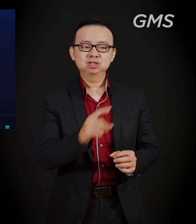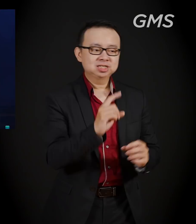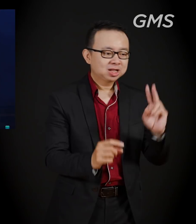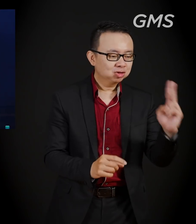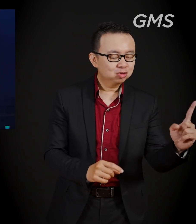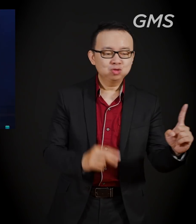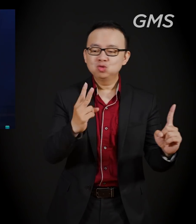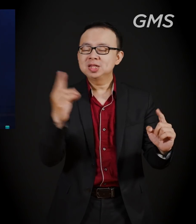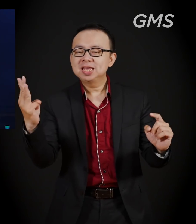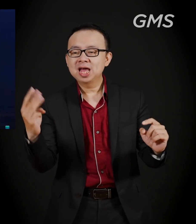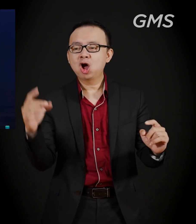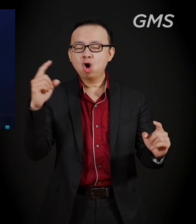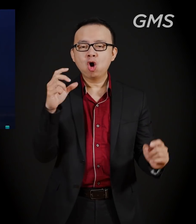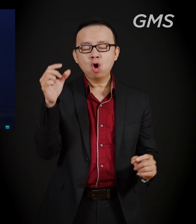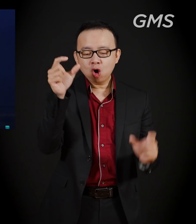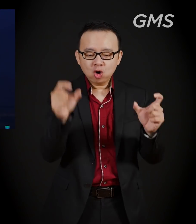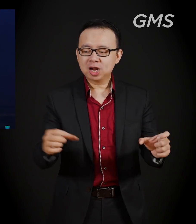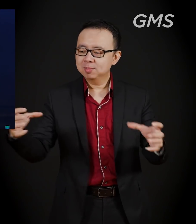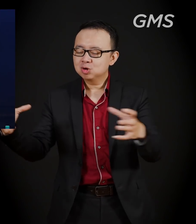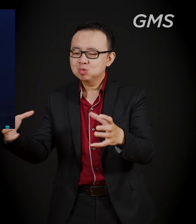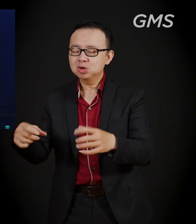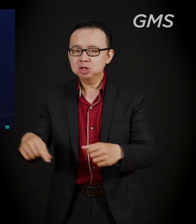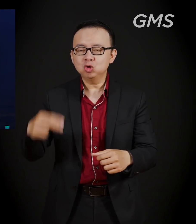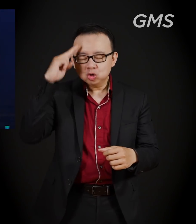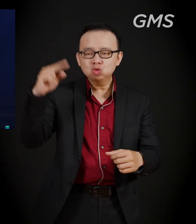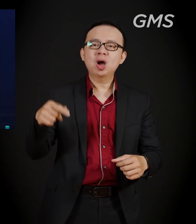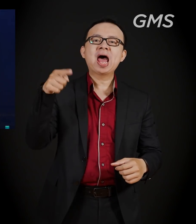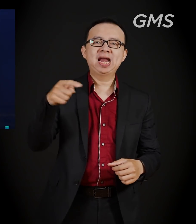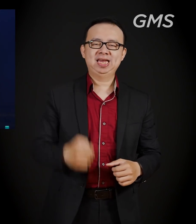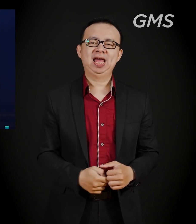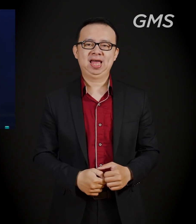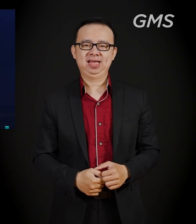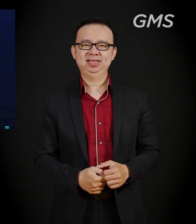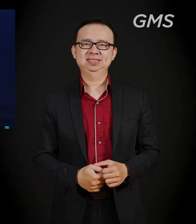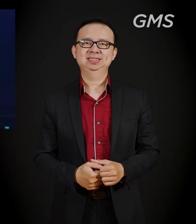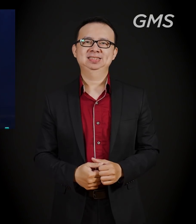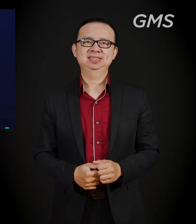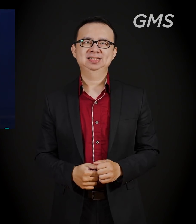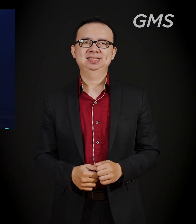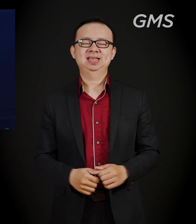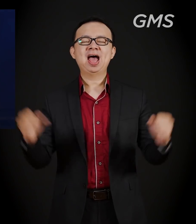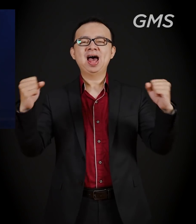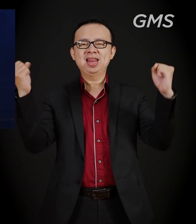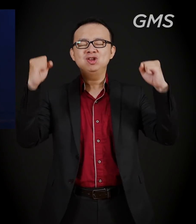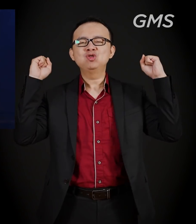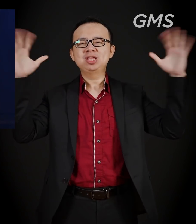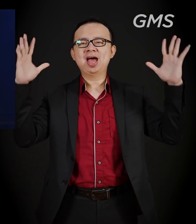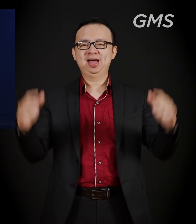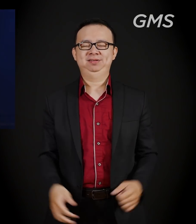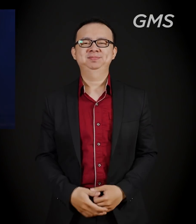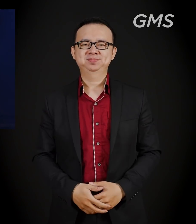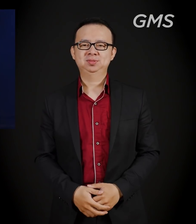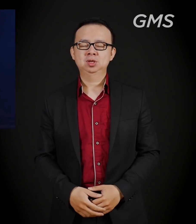hadir. Dan kalau dia hadir ada mujizat, ada sukacita, ada kemenangan, ada pengajaran yang mengubahkan hidup kita. Haleluya.